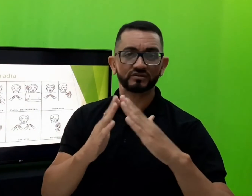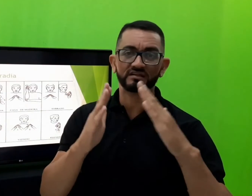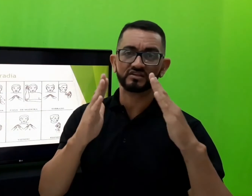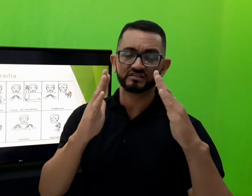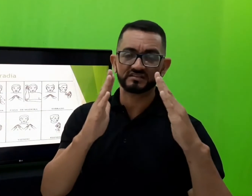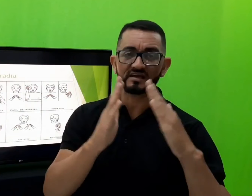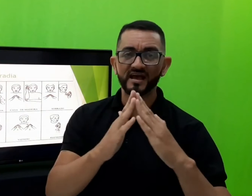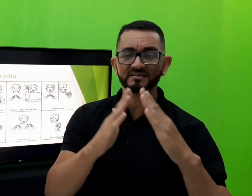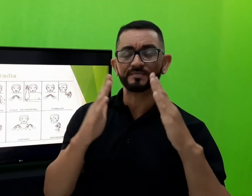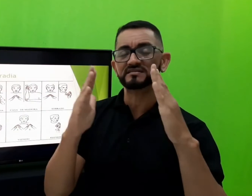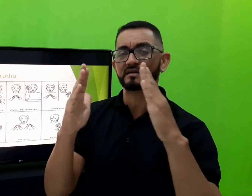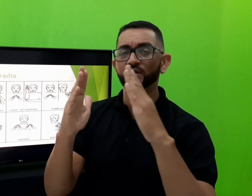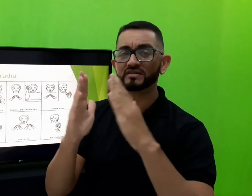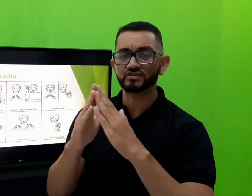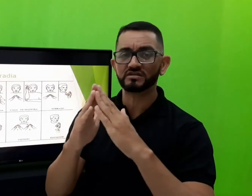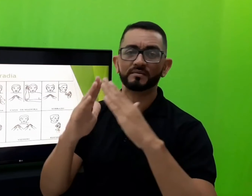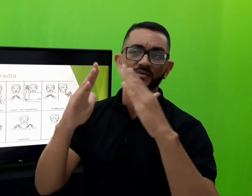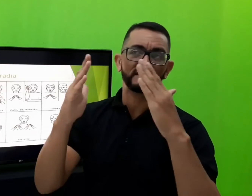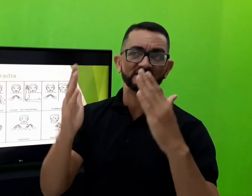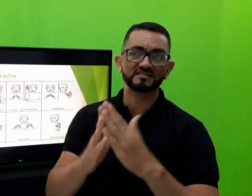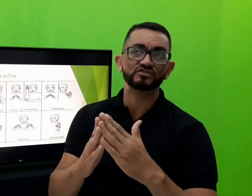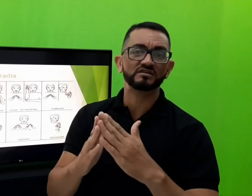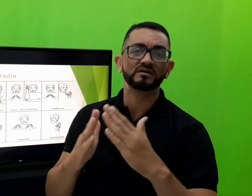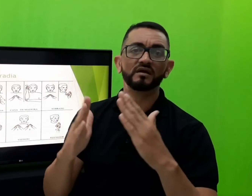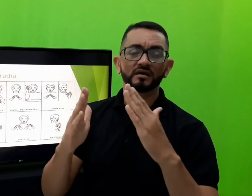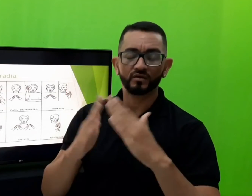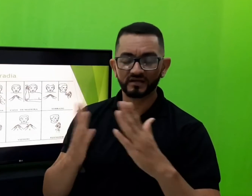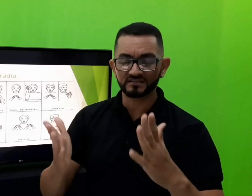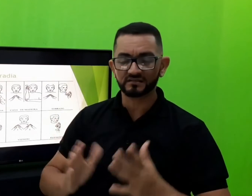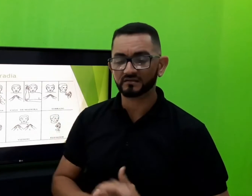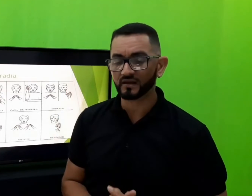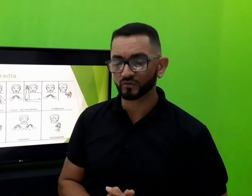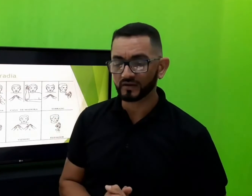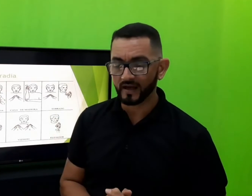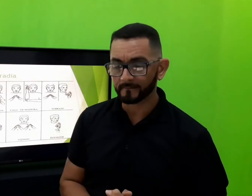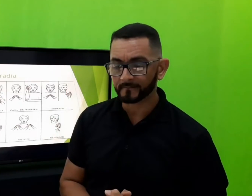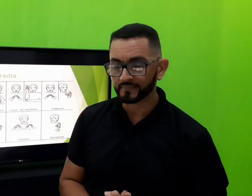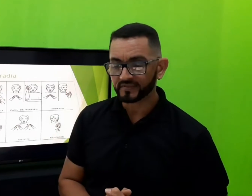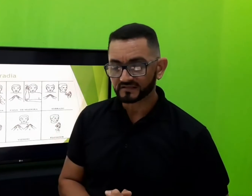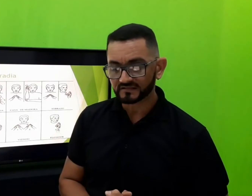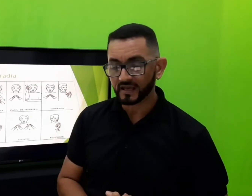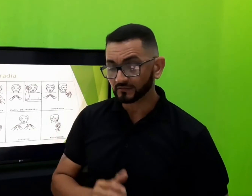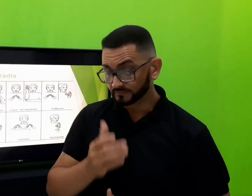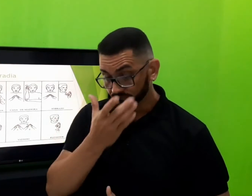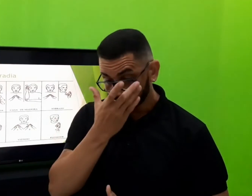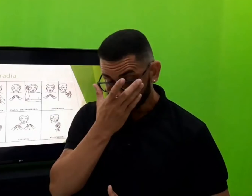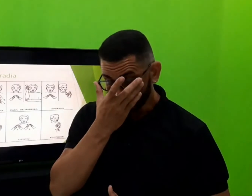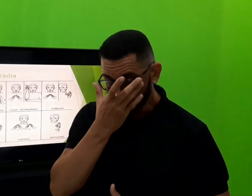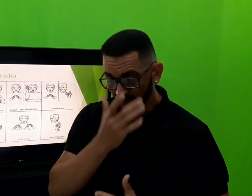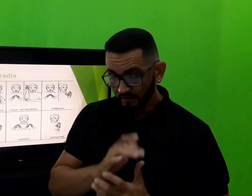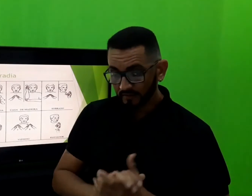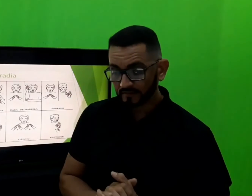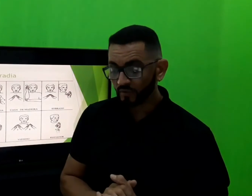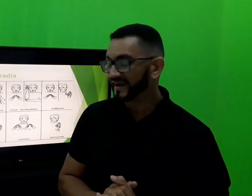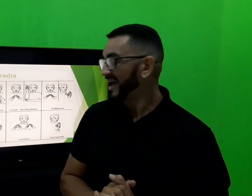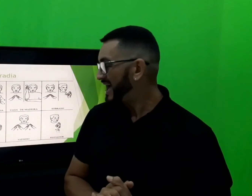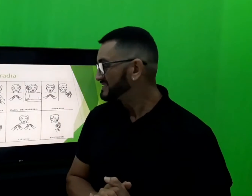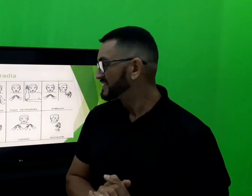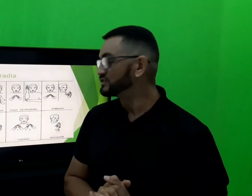Ele deixa de ser casa para ser moradia, para residir. Eu resido em tal lugar. Certo? Então, casa